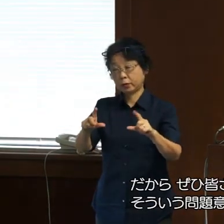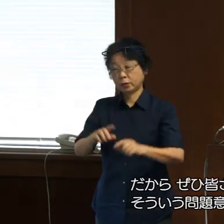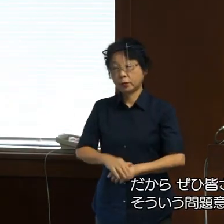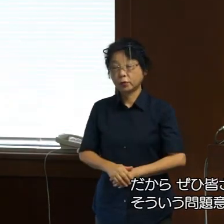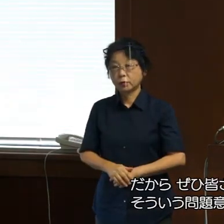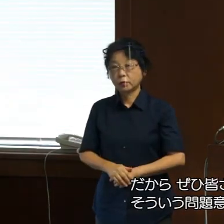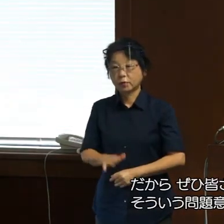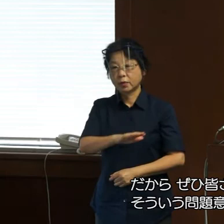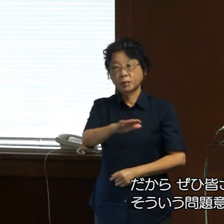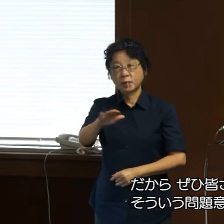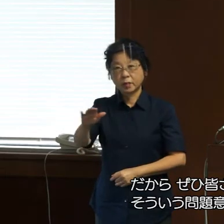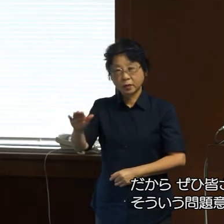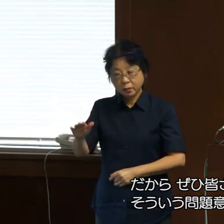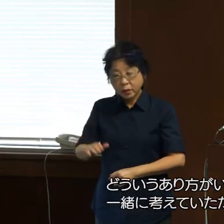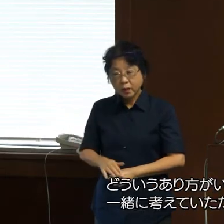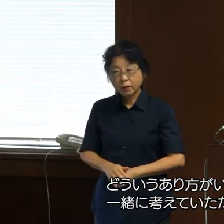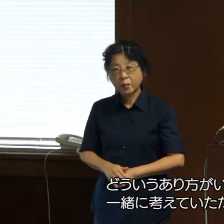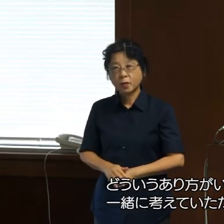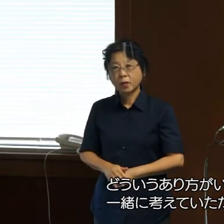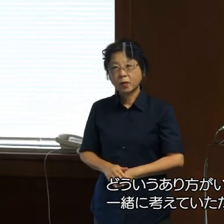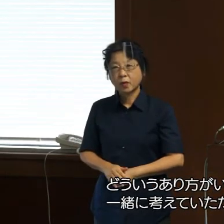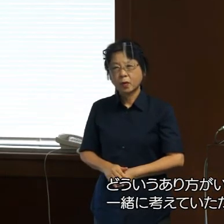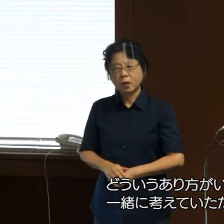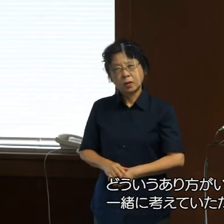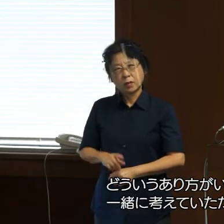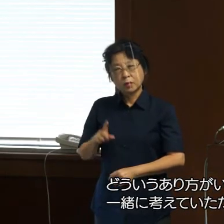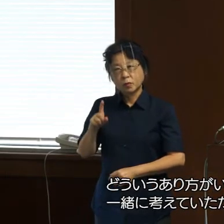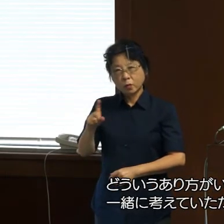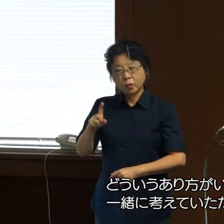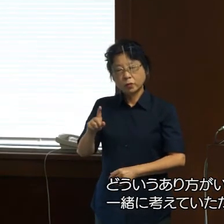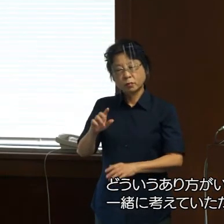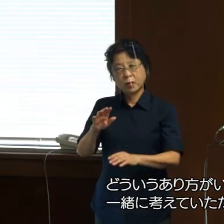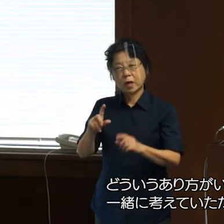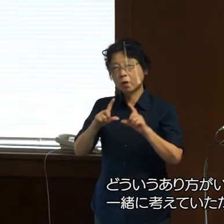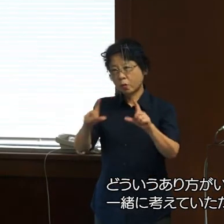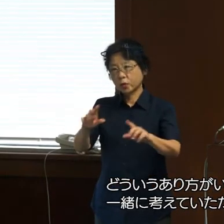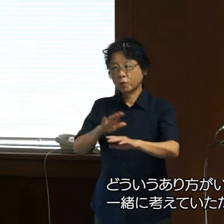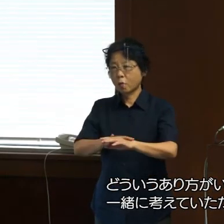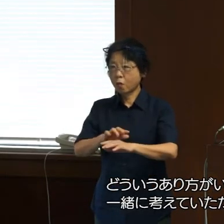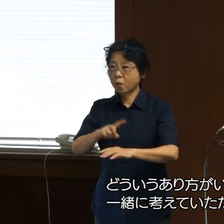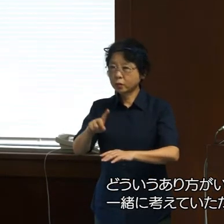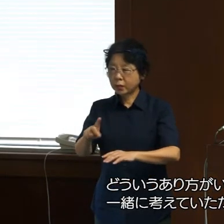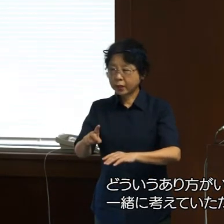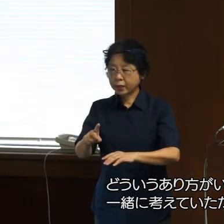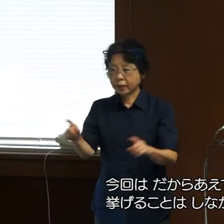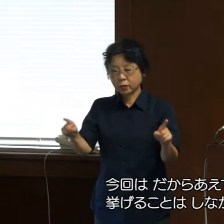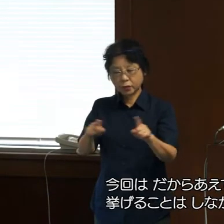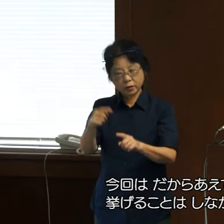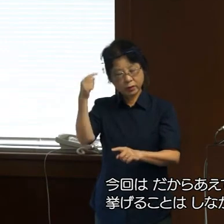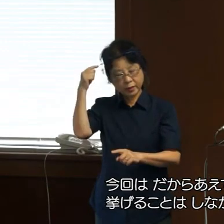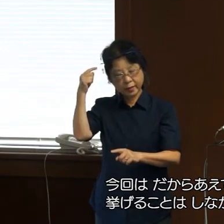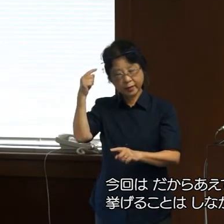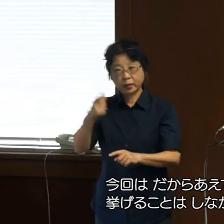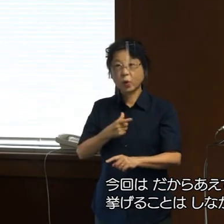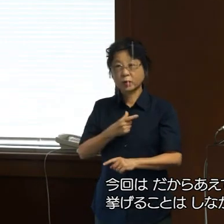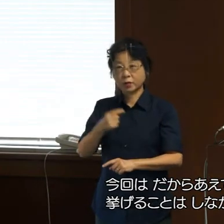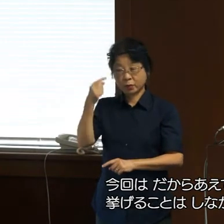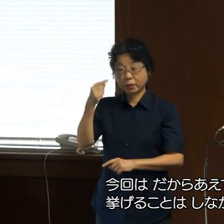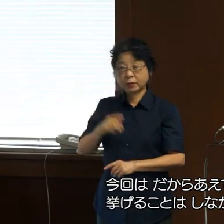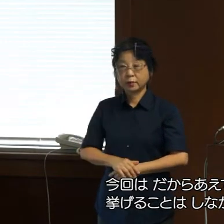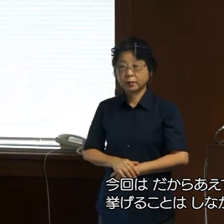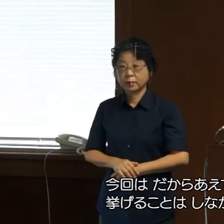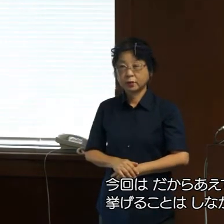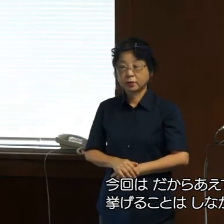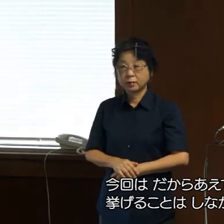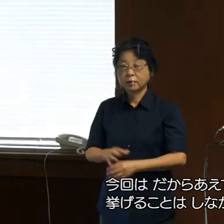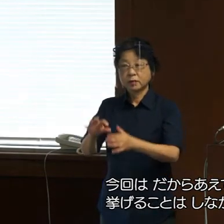そういう問題意識を言っていただいて、どういうあり方がいいのかということを一緒に考えていただきたいなと思っています。今回はだからあえて